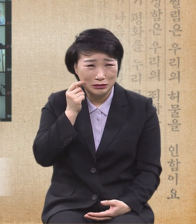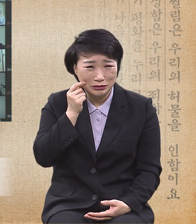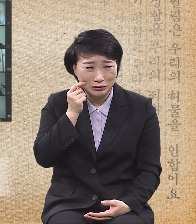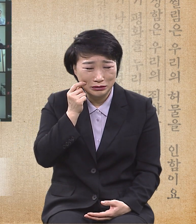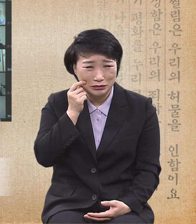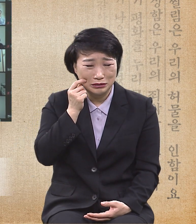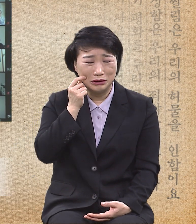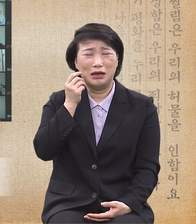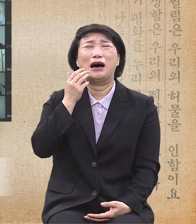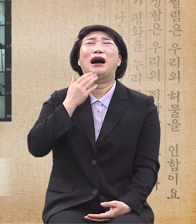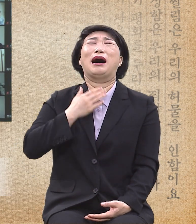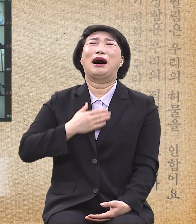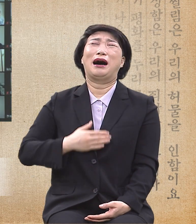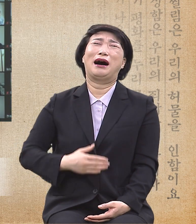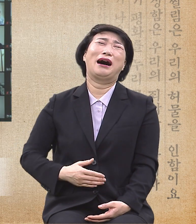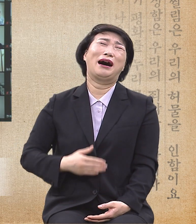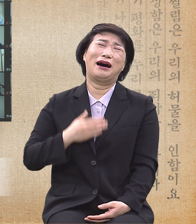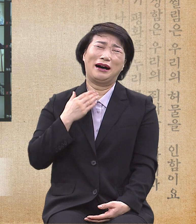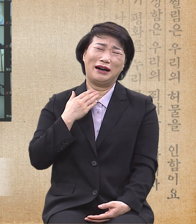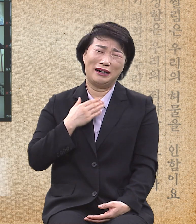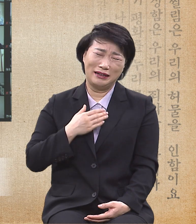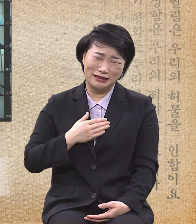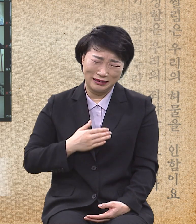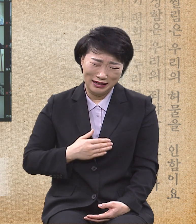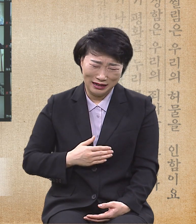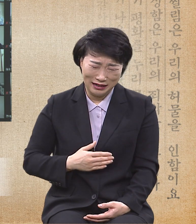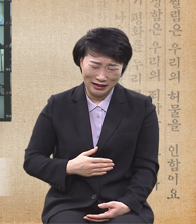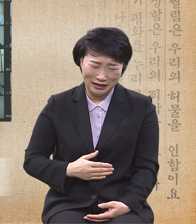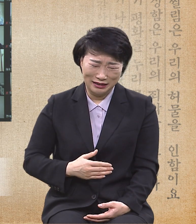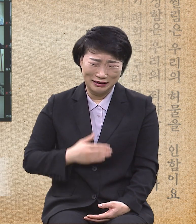갚을 줄